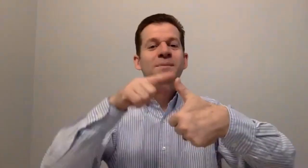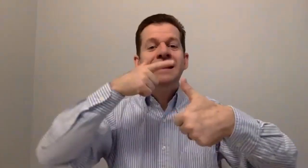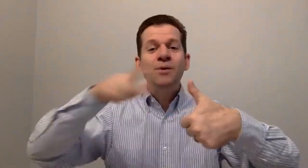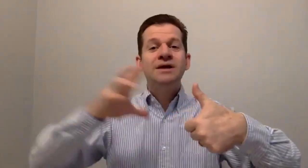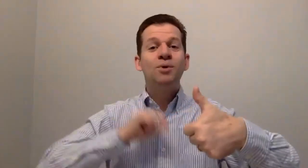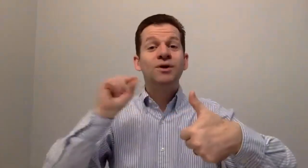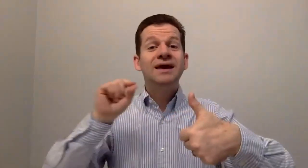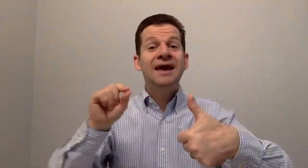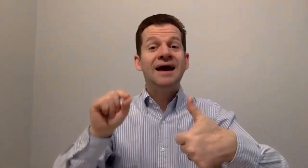Primeira linguagem, amor, o que que é?